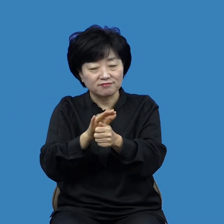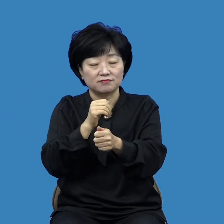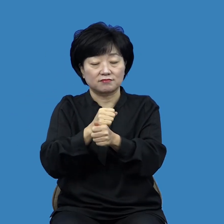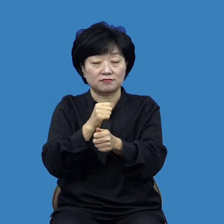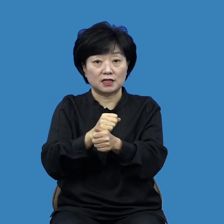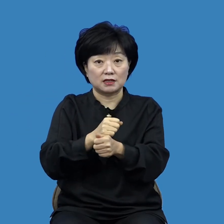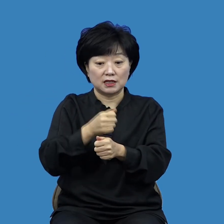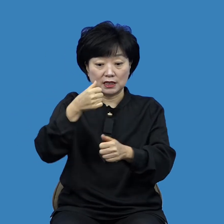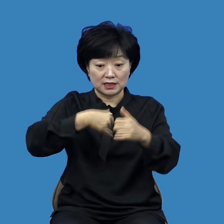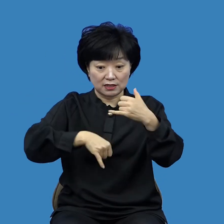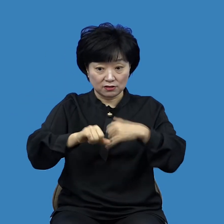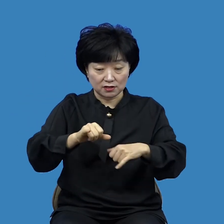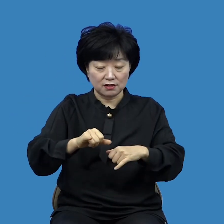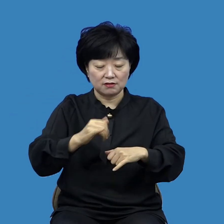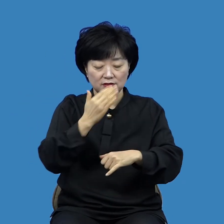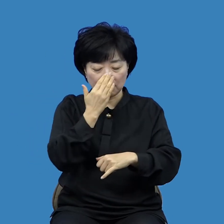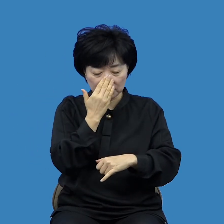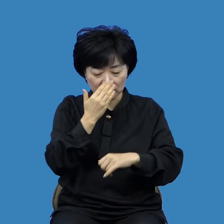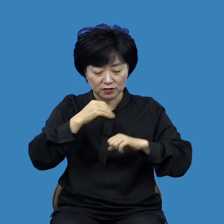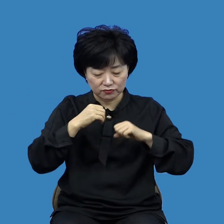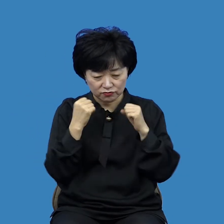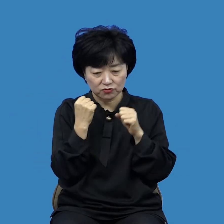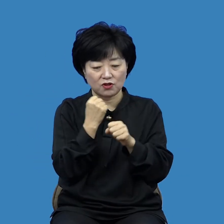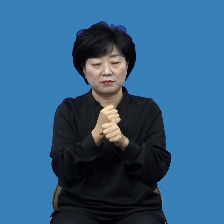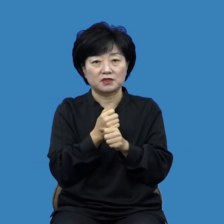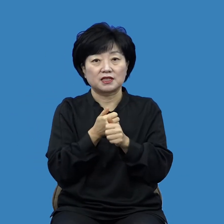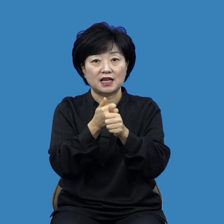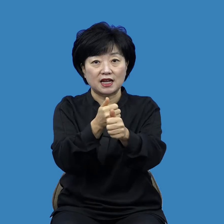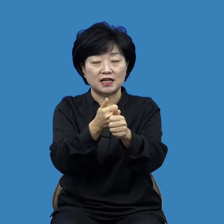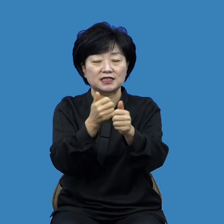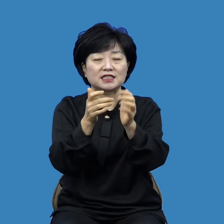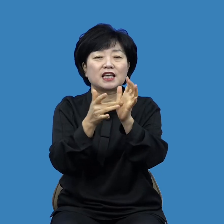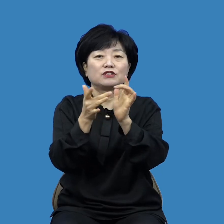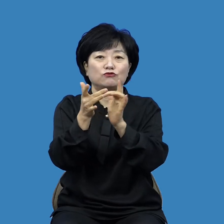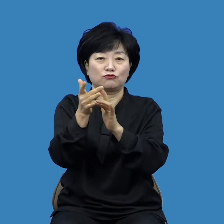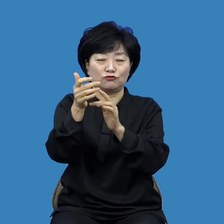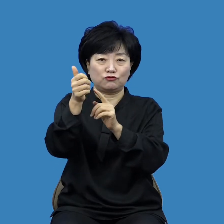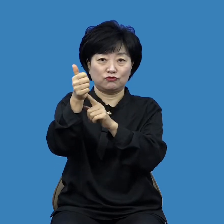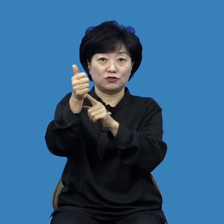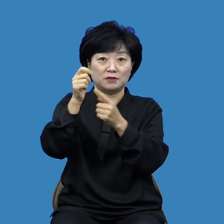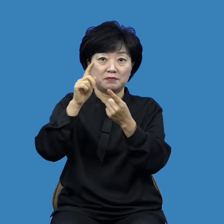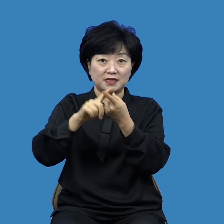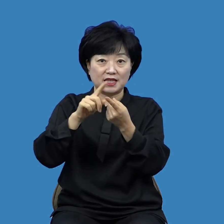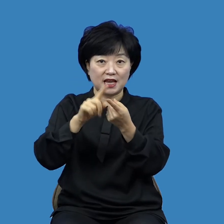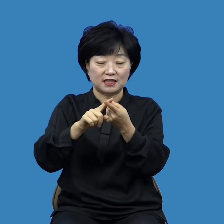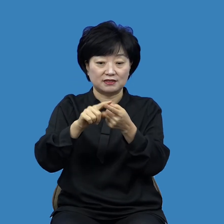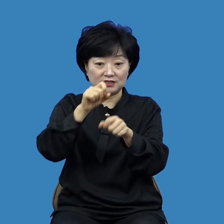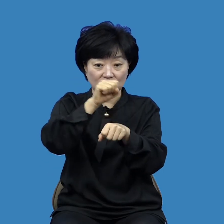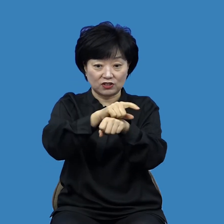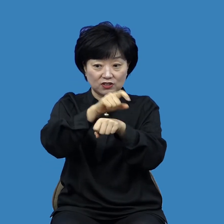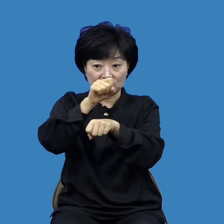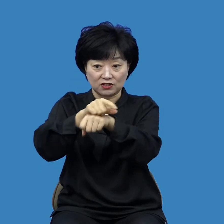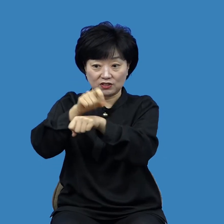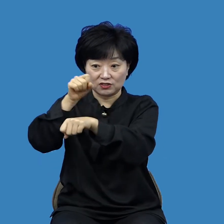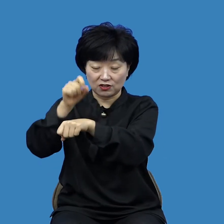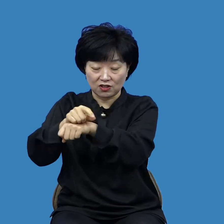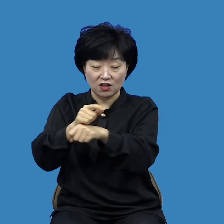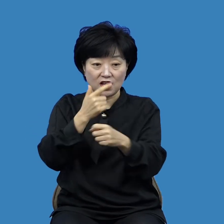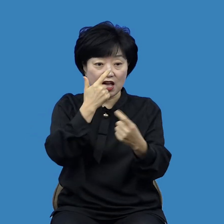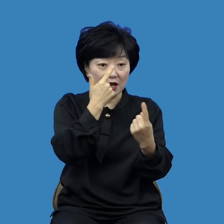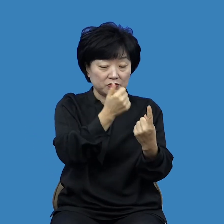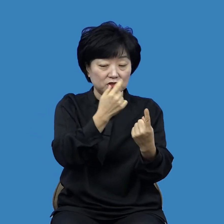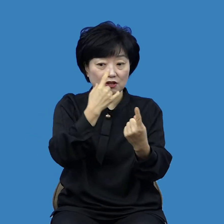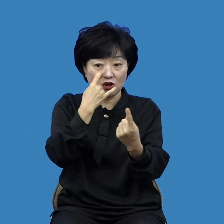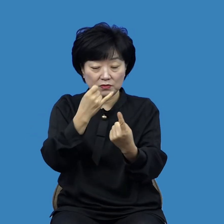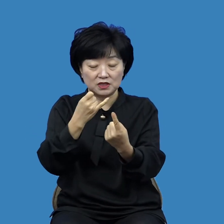순종하고 따라가는 그 성부 예수 하나님에 대한 속성이 반영되어 있는, 그래서 가정에서의 삶을 우리가 정상적으로 원래